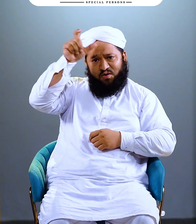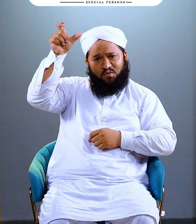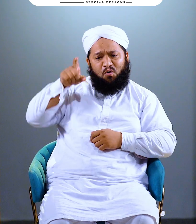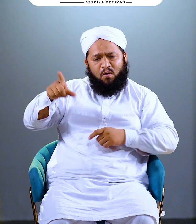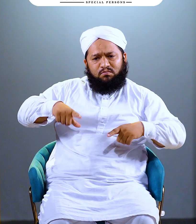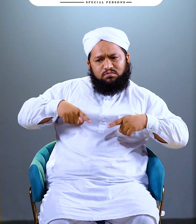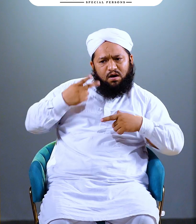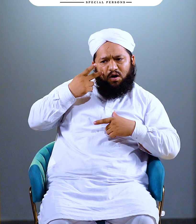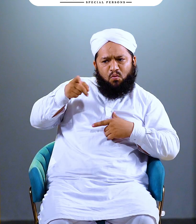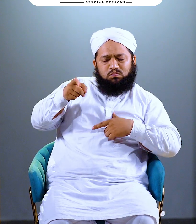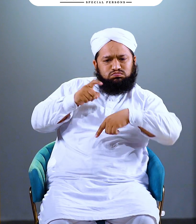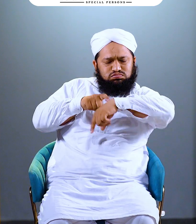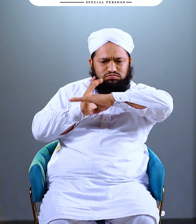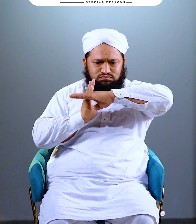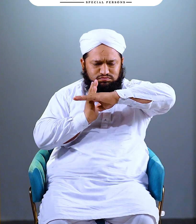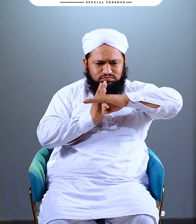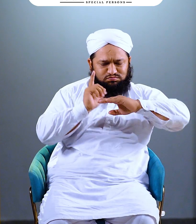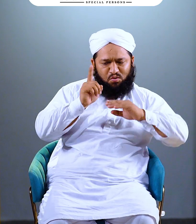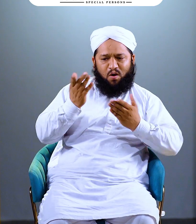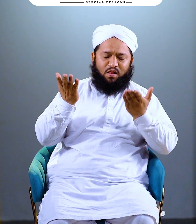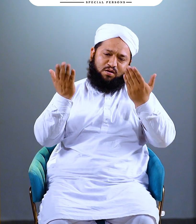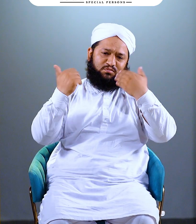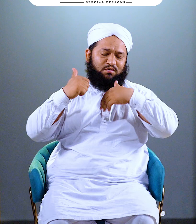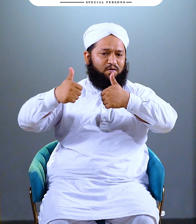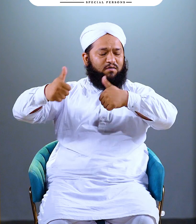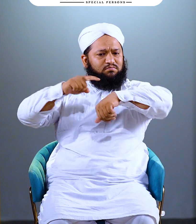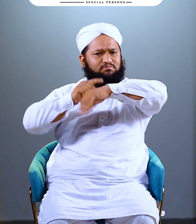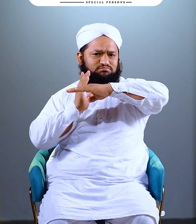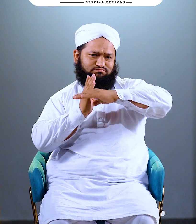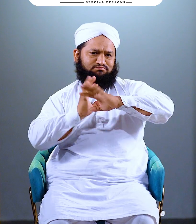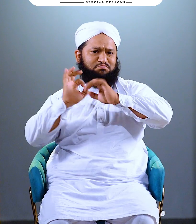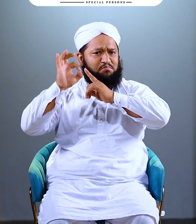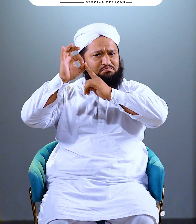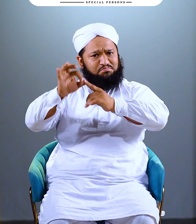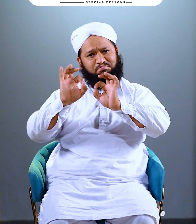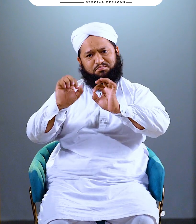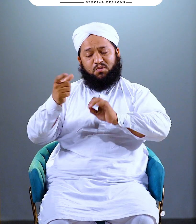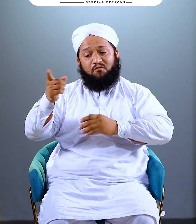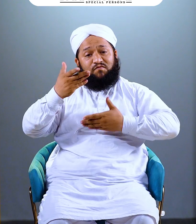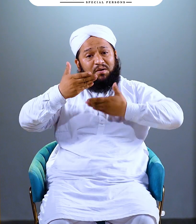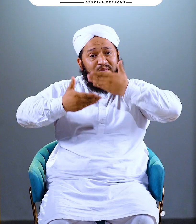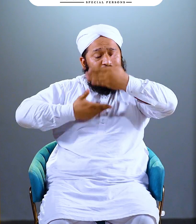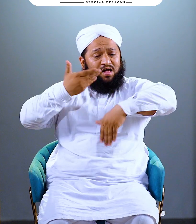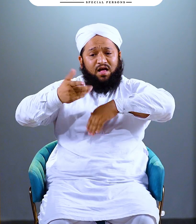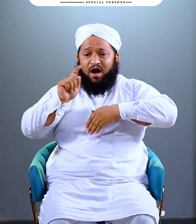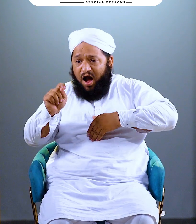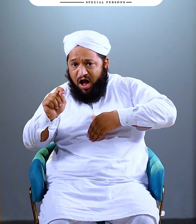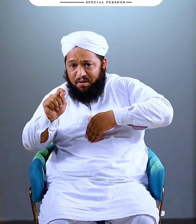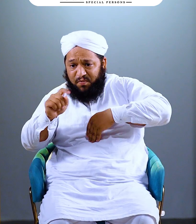طیبہ کو دیکھتے ہیں تو اندازہ ہوتا ہے کہ کس طریقے سے الحمدللہ آپ وقت کی پابندی فرماتے ہیں۔ آپ نے فرمایا ہر وقت کے لیے کام،